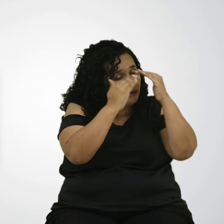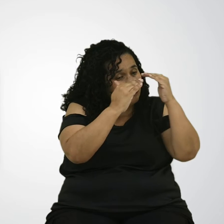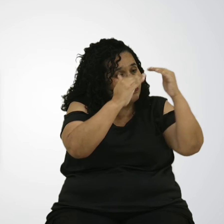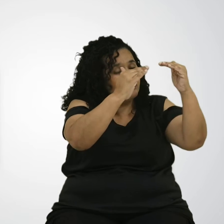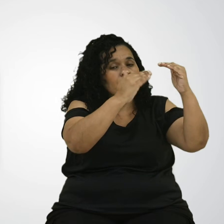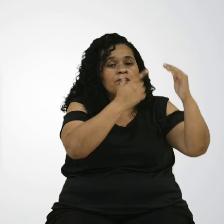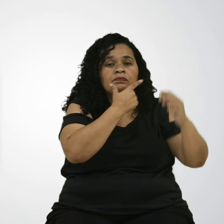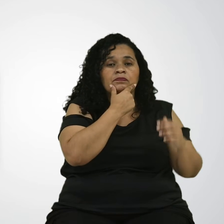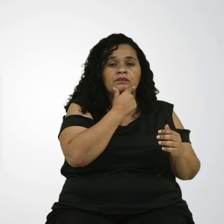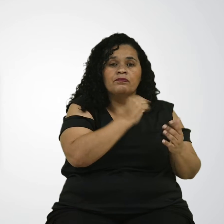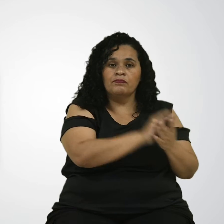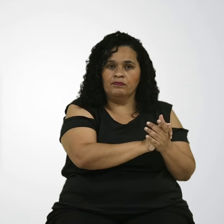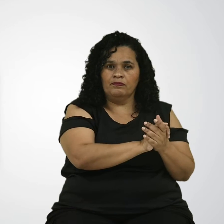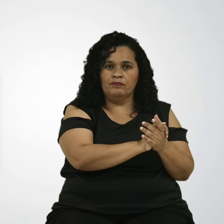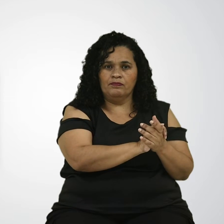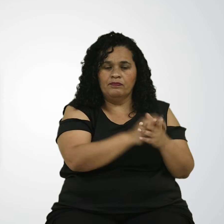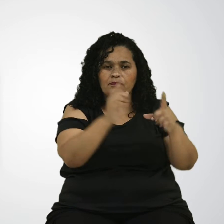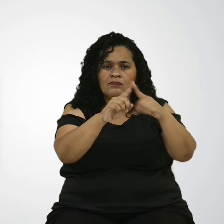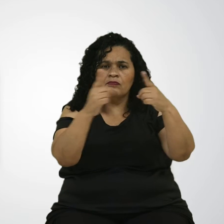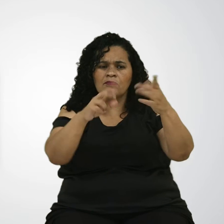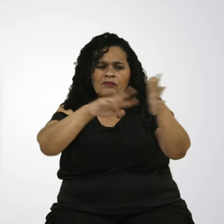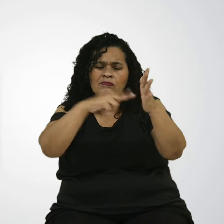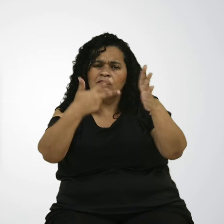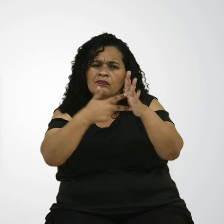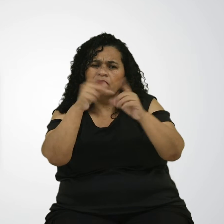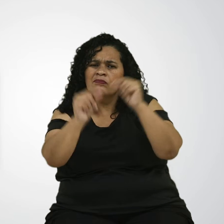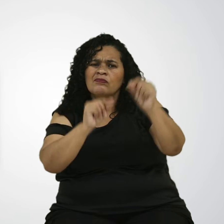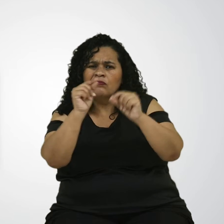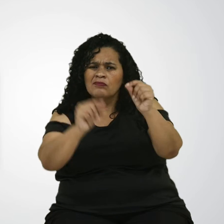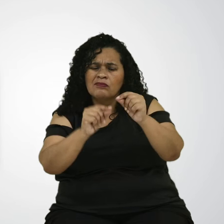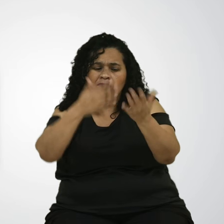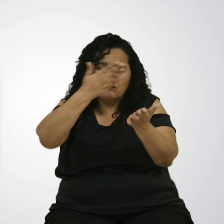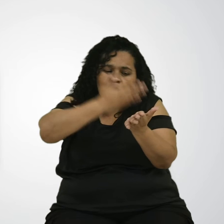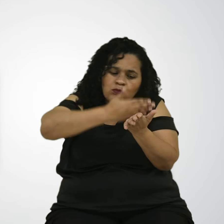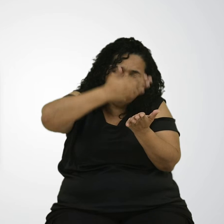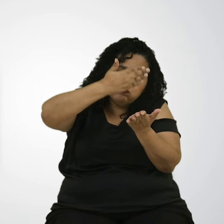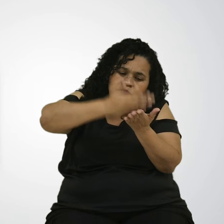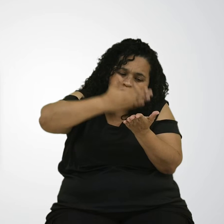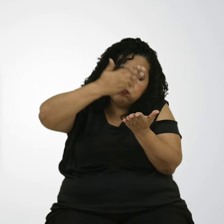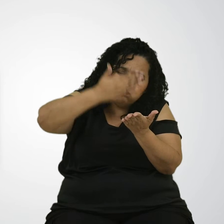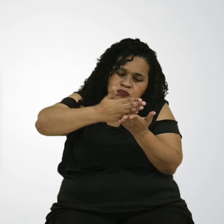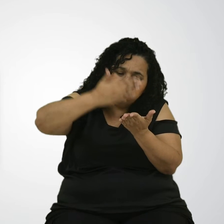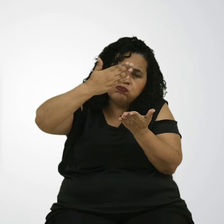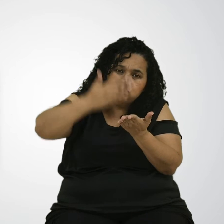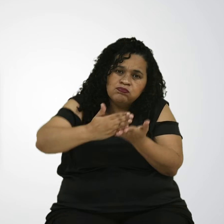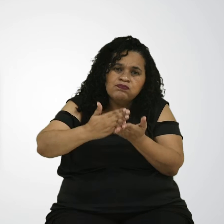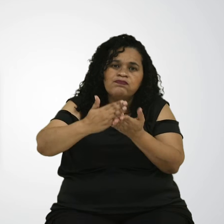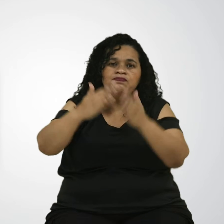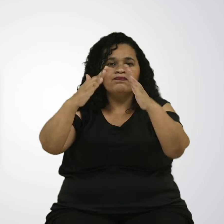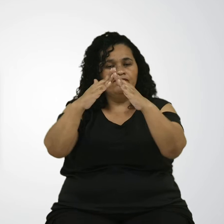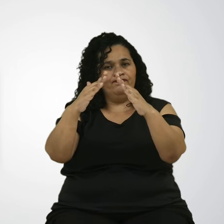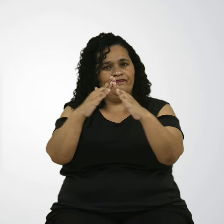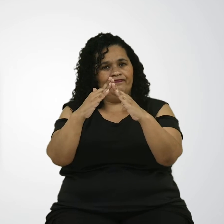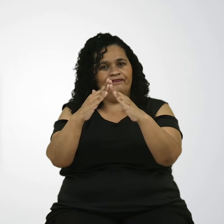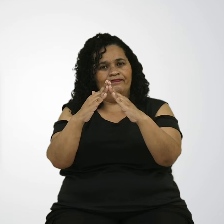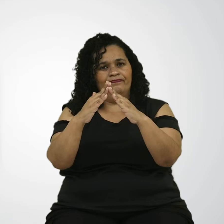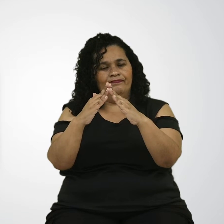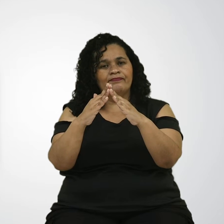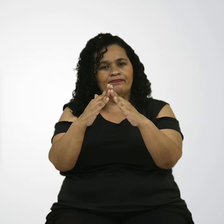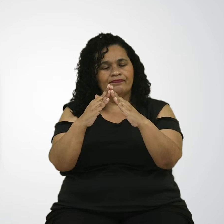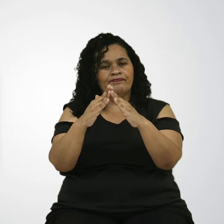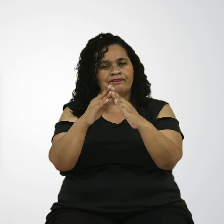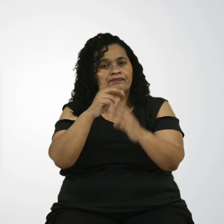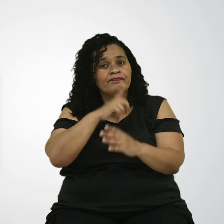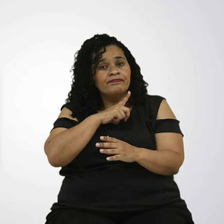está falando da organização do lar. Existe uma organização, existe uma hierarquia, como existe em qualquer lugar. E